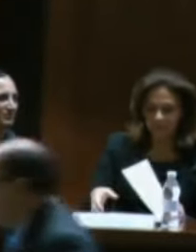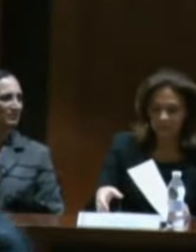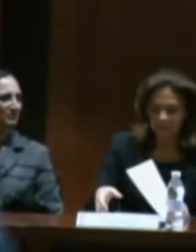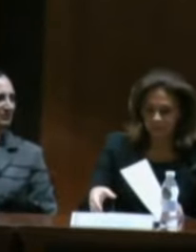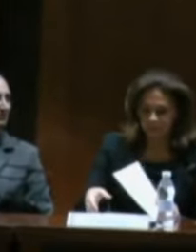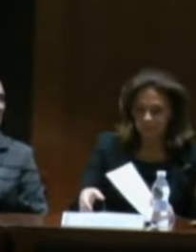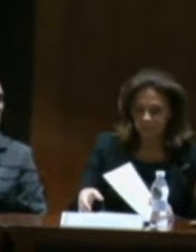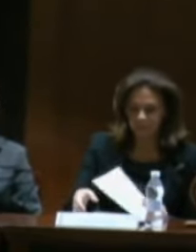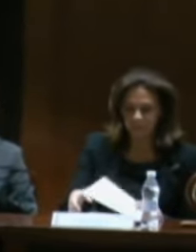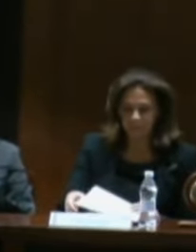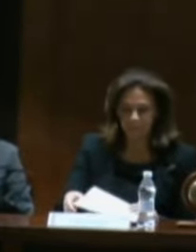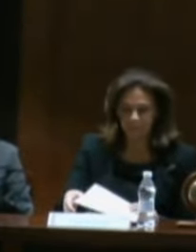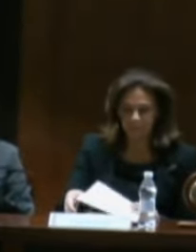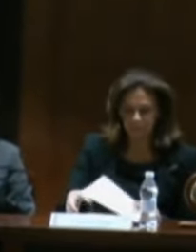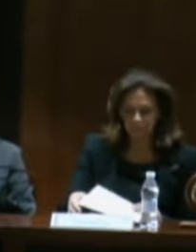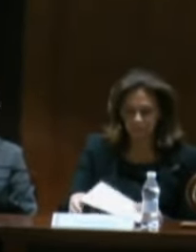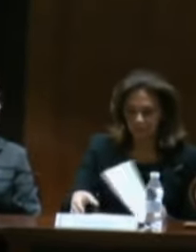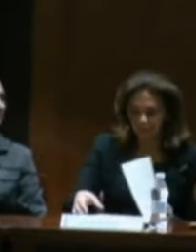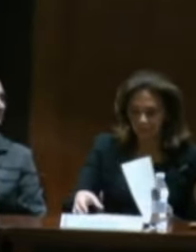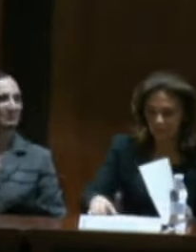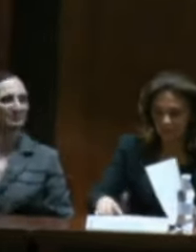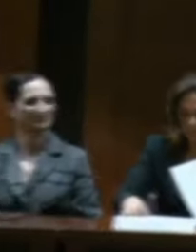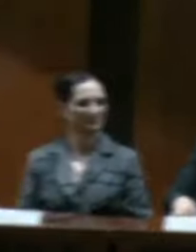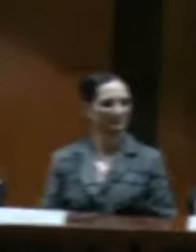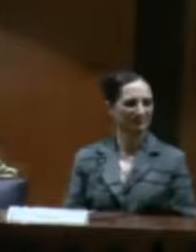lutou Torres gerente de